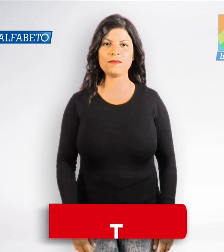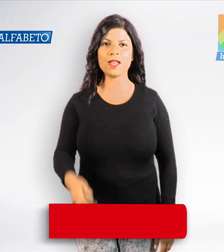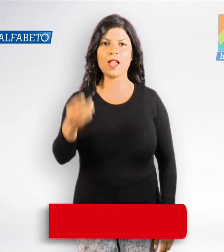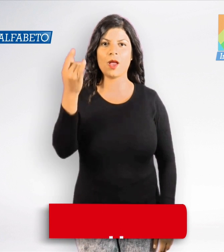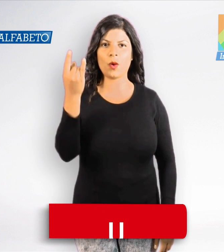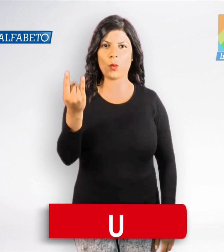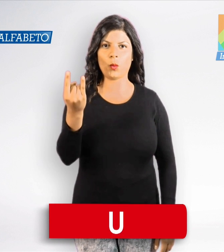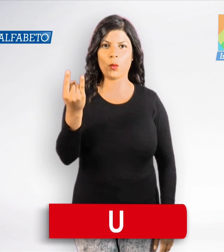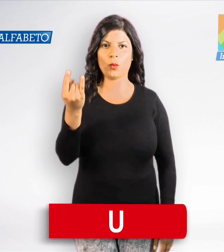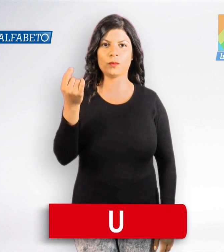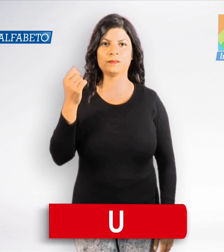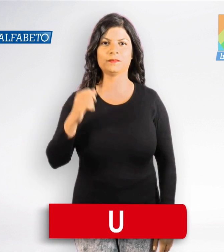U